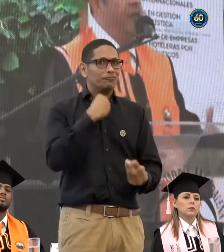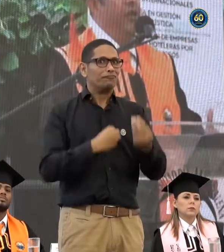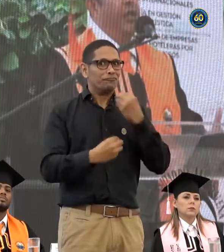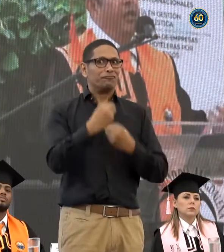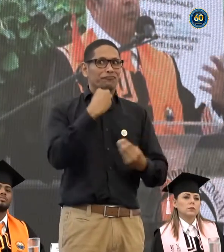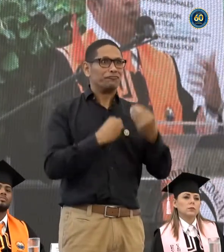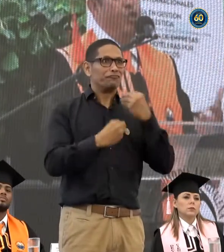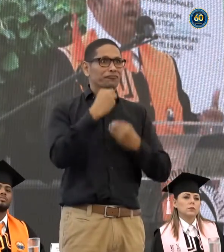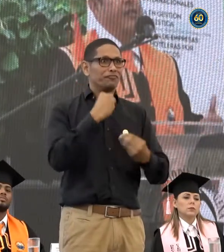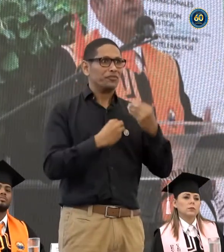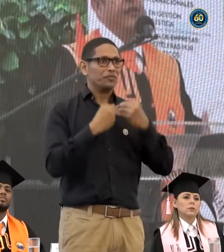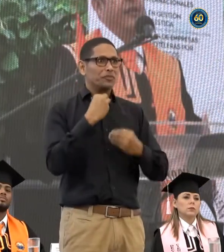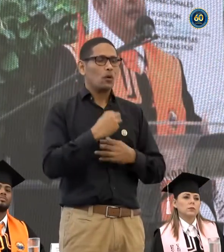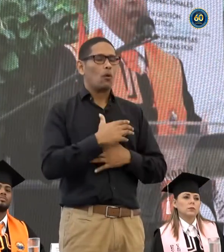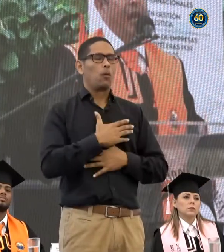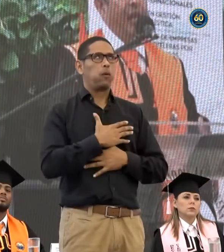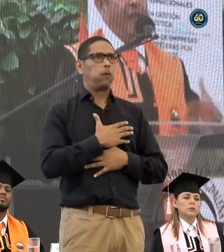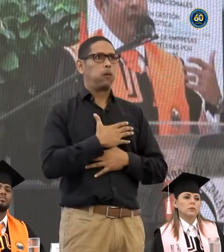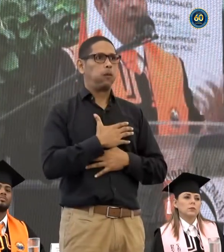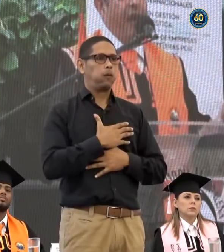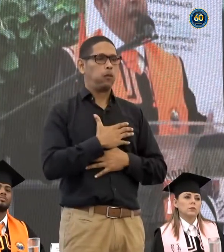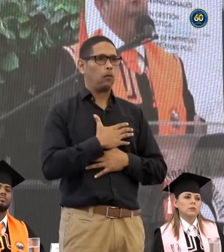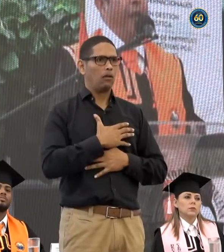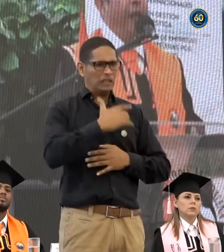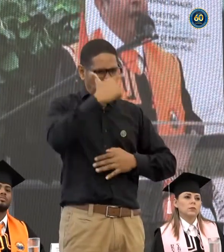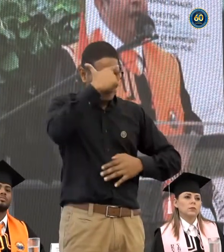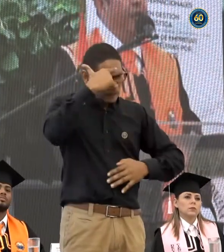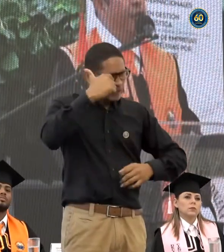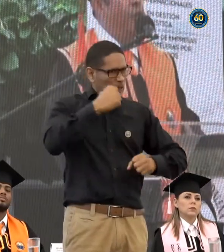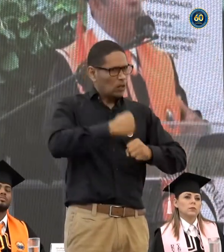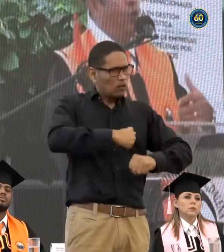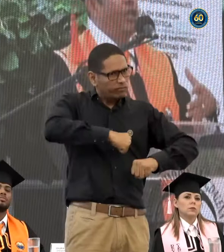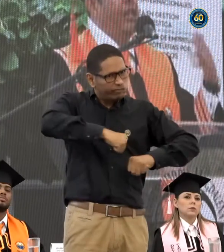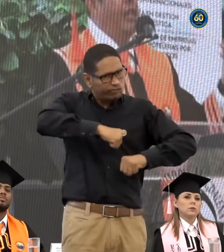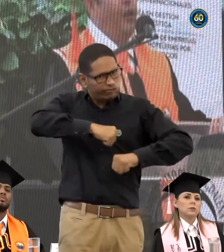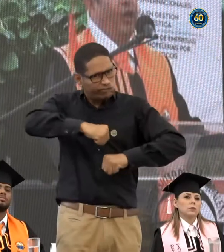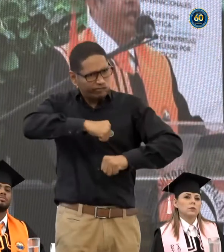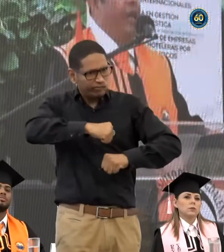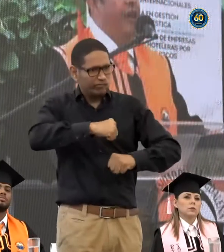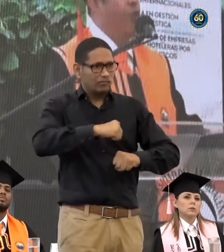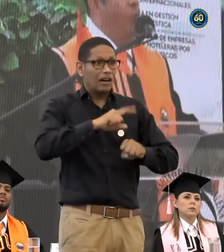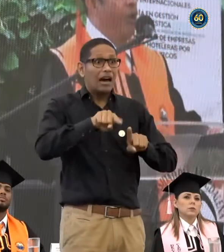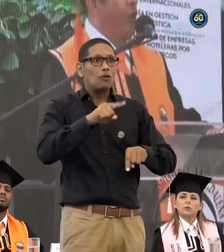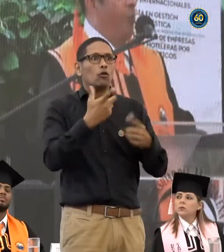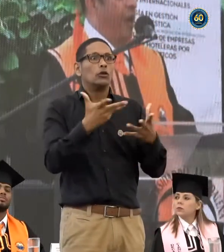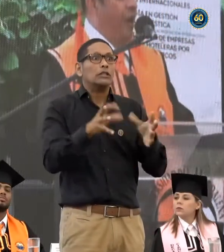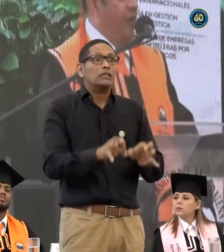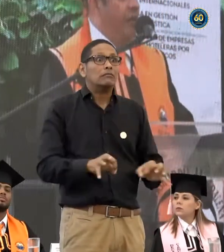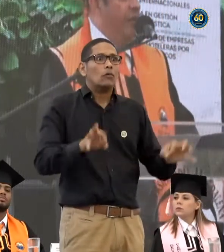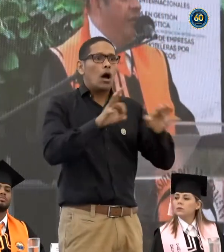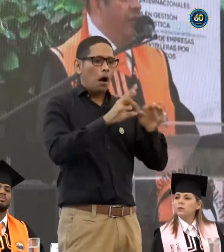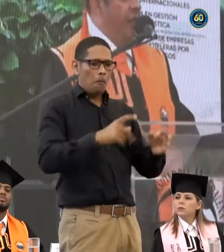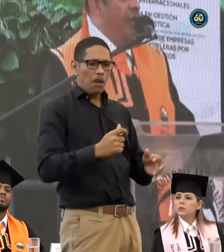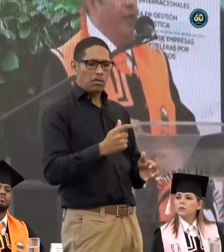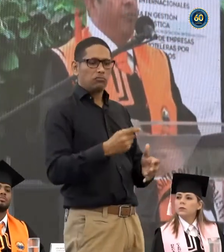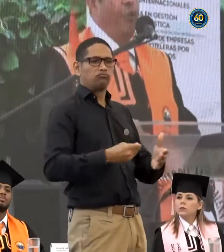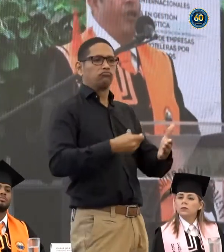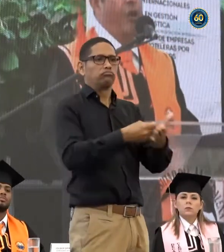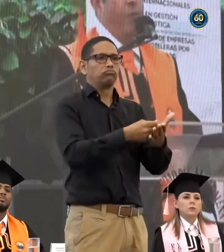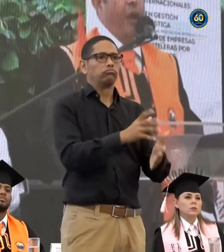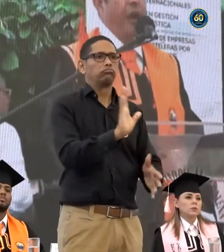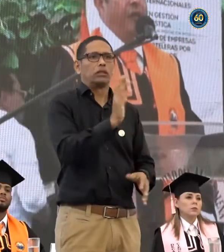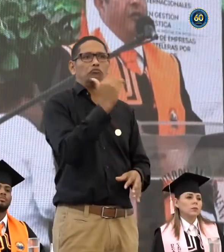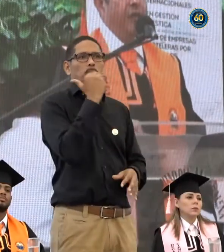muchas de las que de verdad valen la pena no importa el dinero que tengas no puedes comprarla nadie podía comprarles